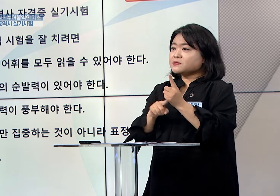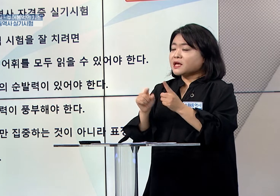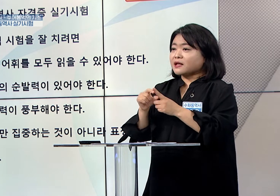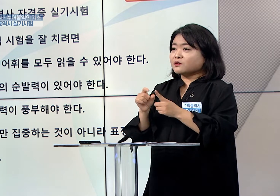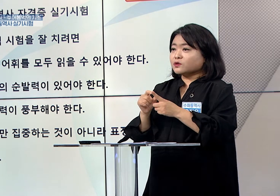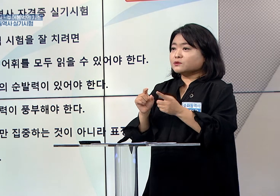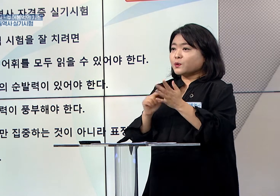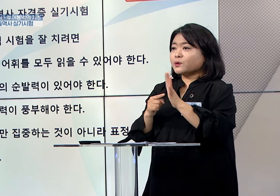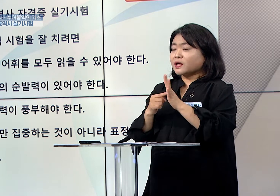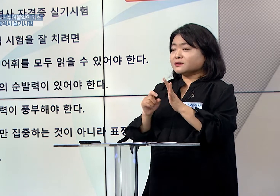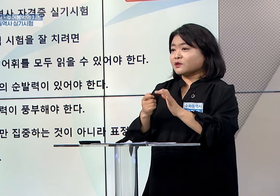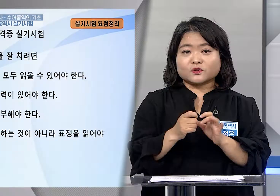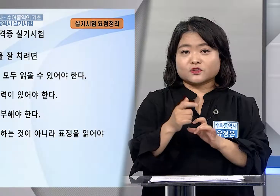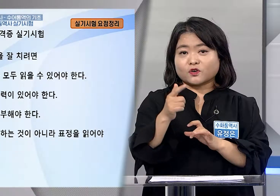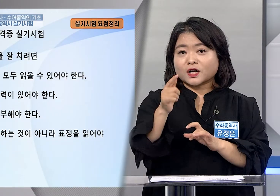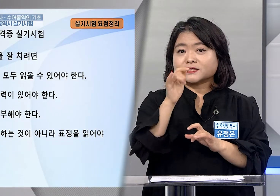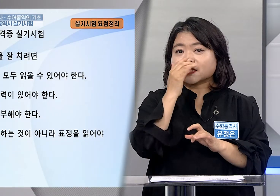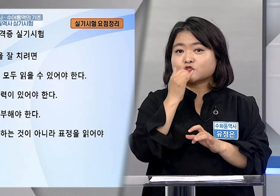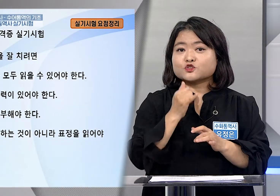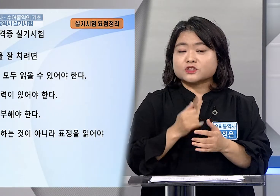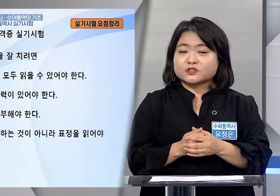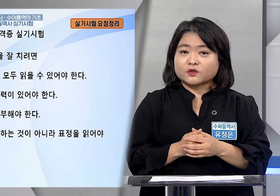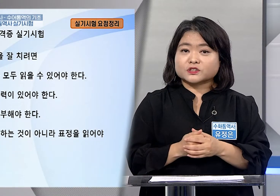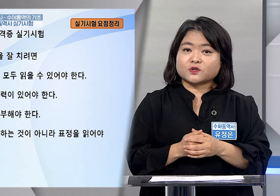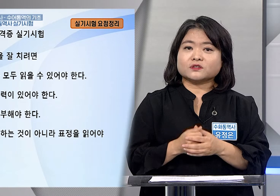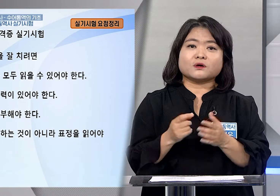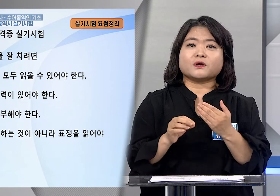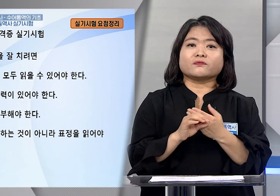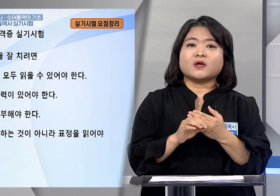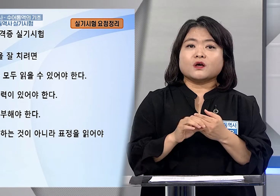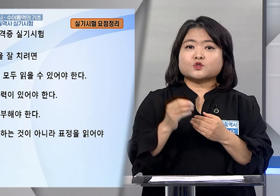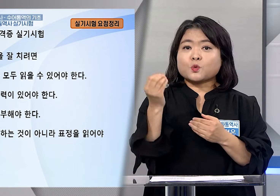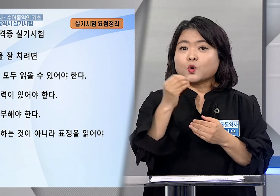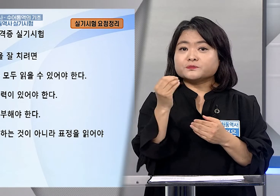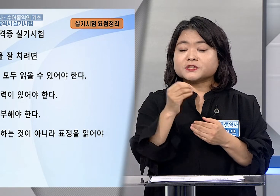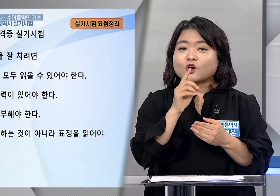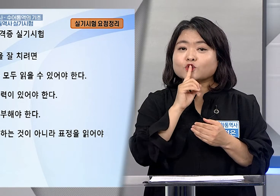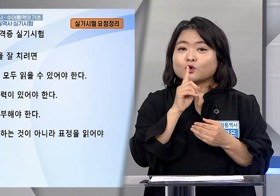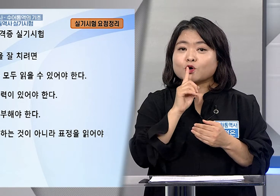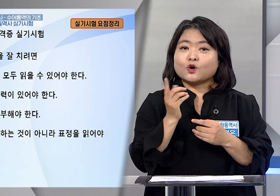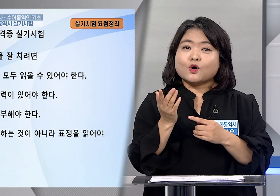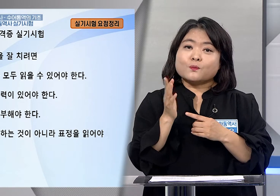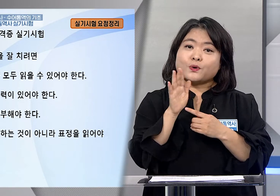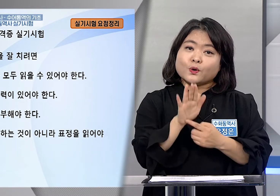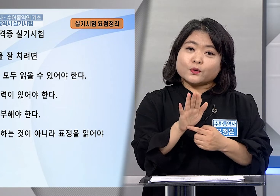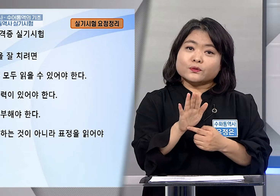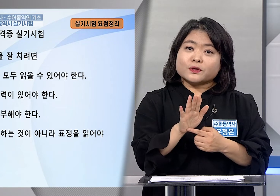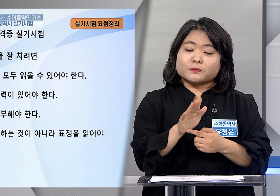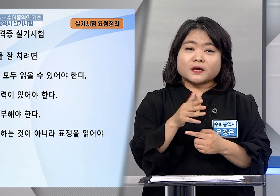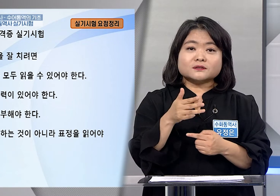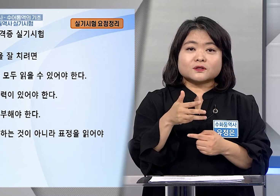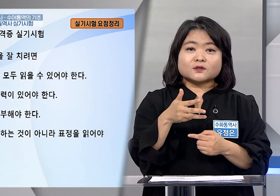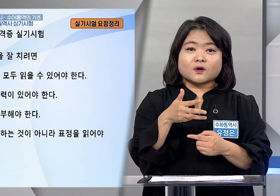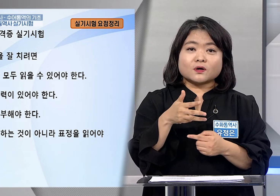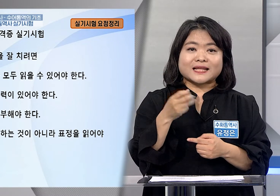의미의 단어를 표현하는 단어들이 여러 가지가 있을 수 있어요. 그렇죠? 그러면 좀 고급진 언어로 표현, 예를 들어서